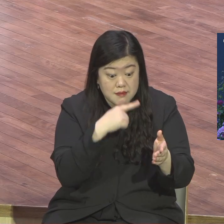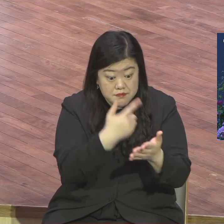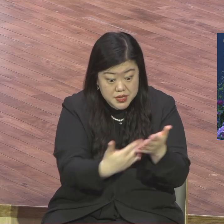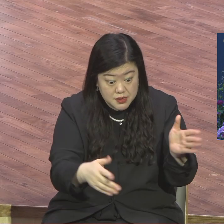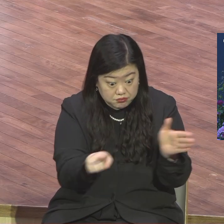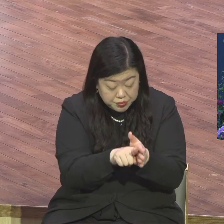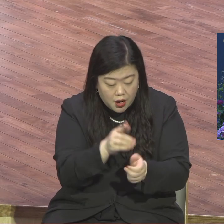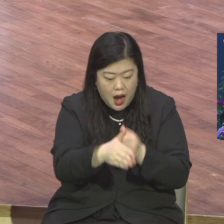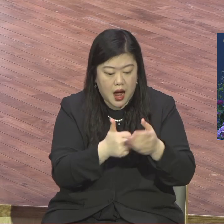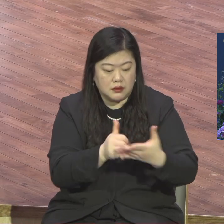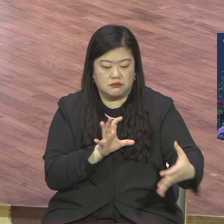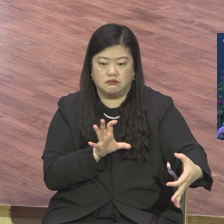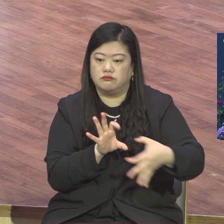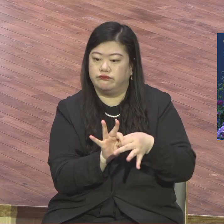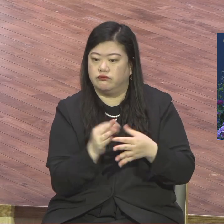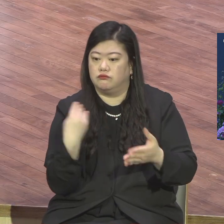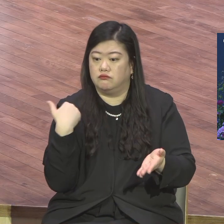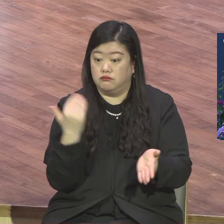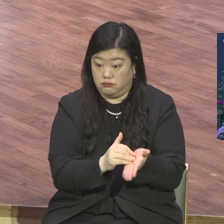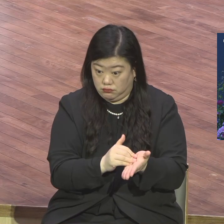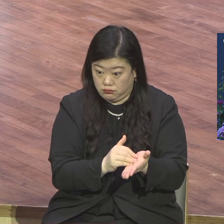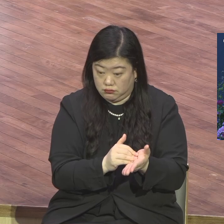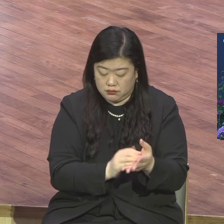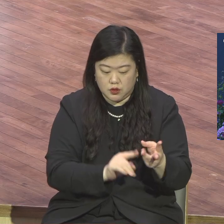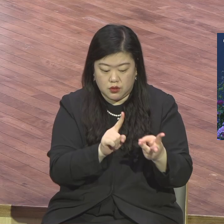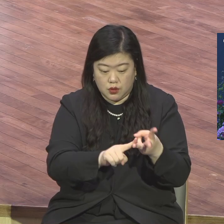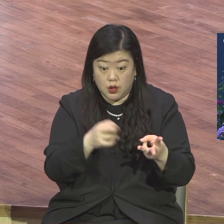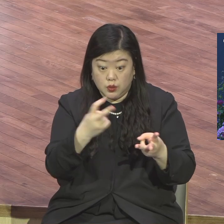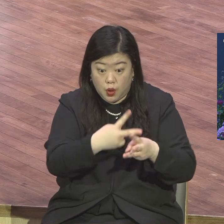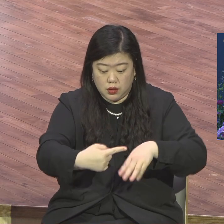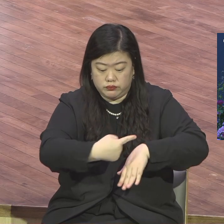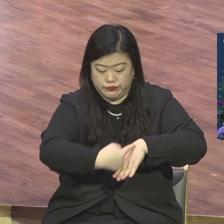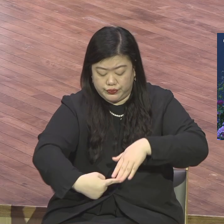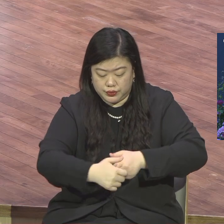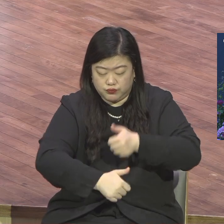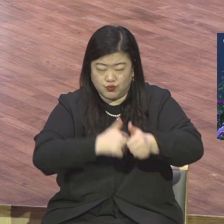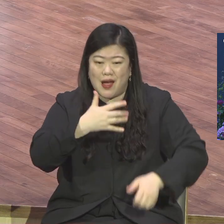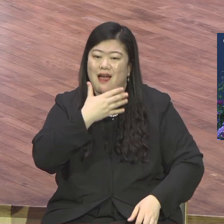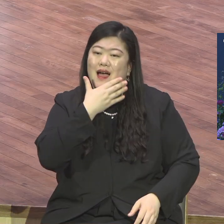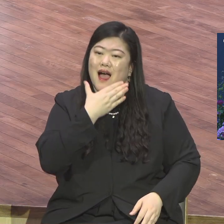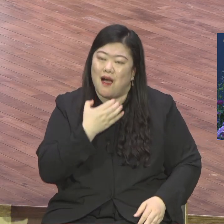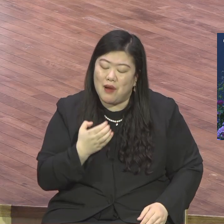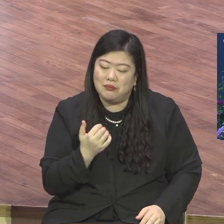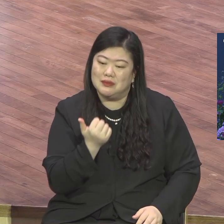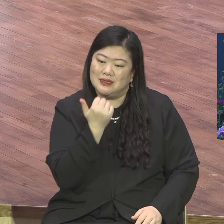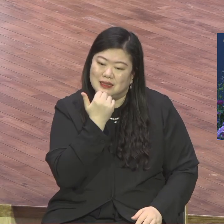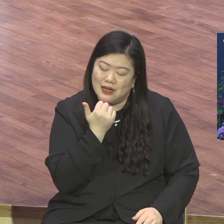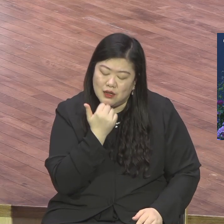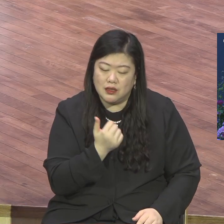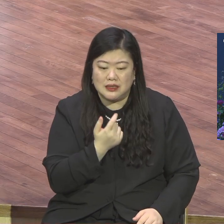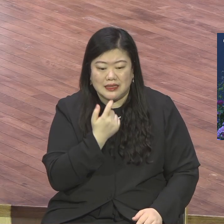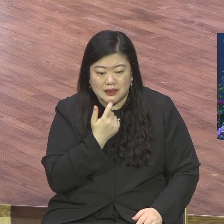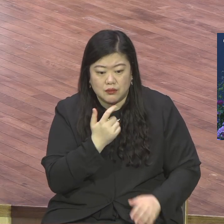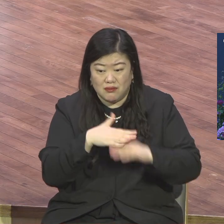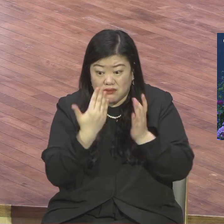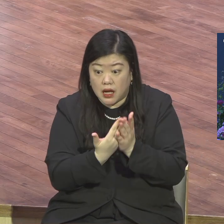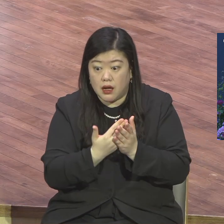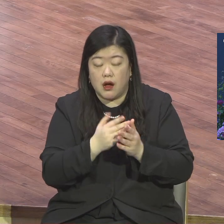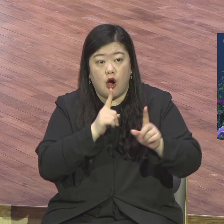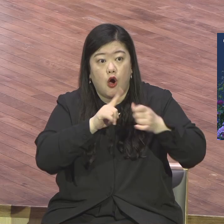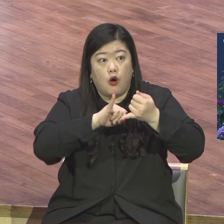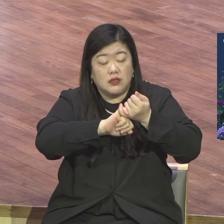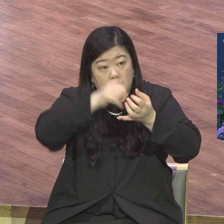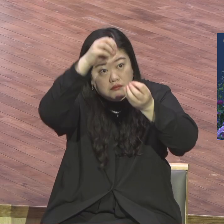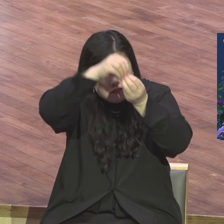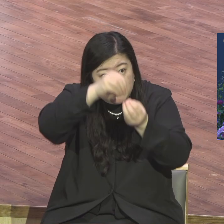더 나아가서 믿음의 조상들을 통해서 영적인 교훈을 얻어가지고 하나님이 기뻐하신 삶을 살 수 있도록